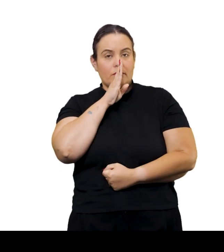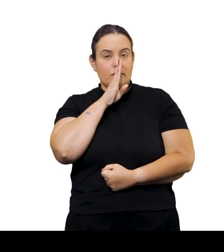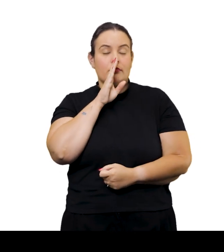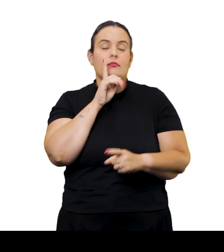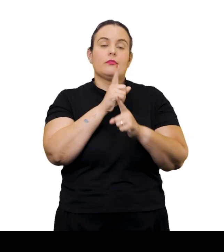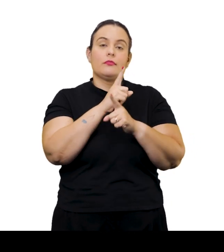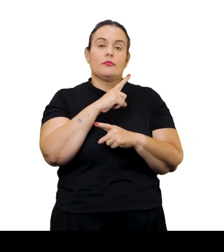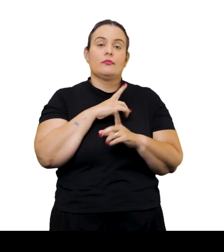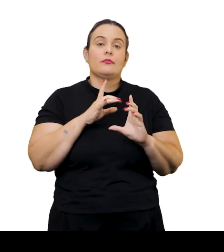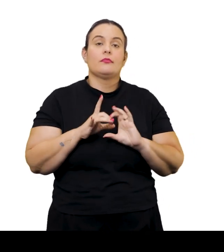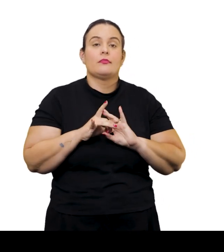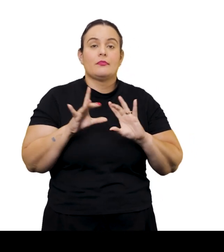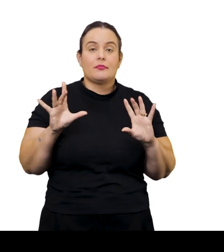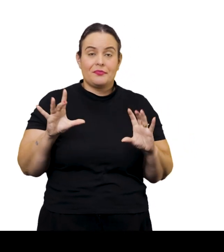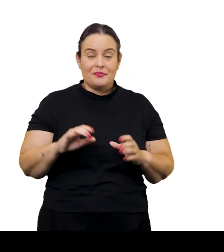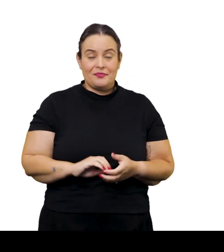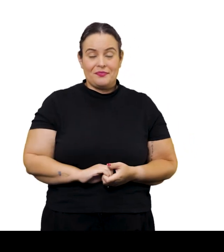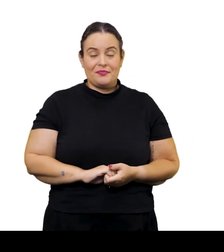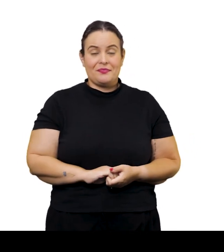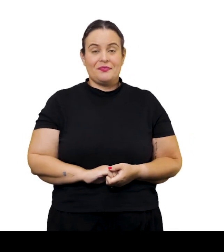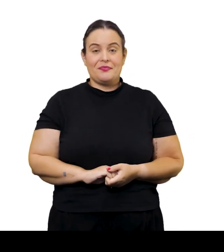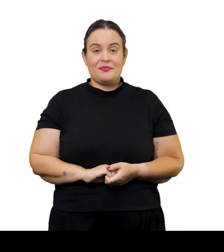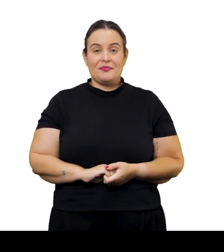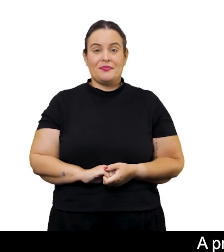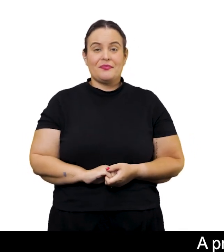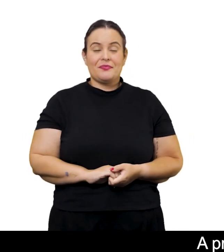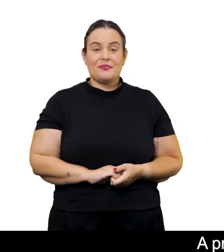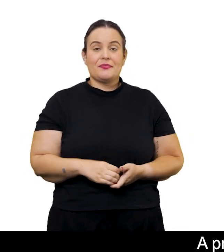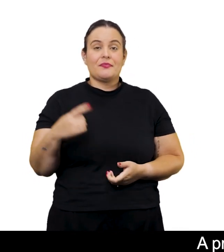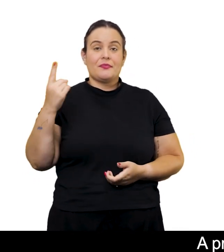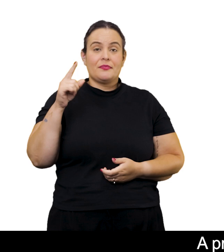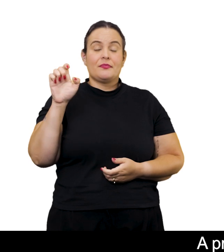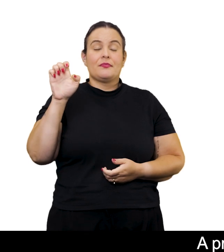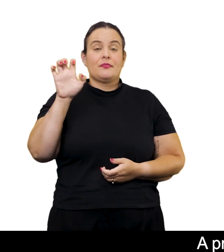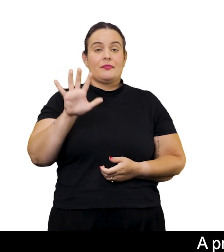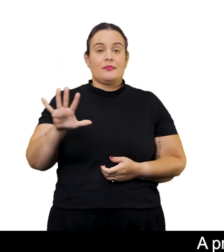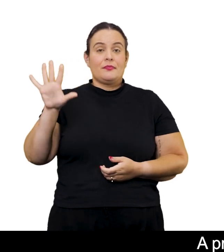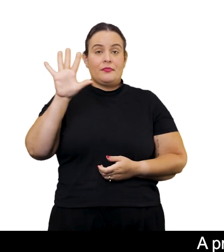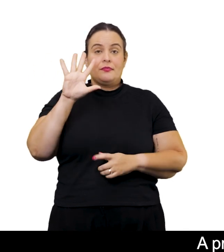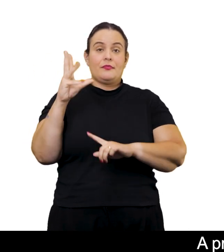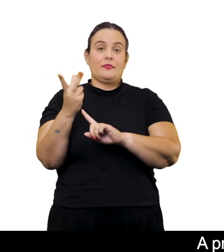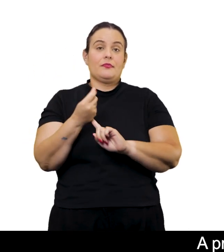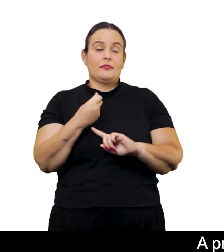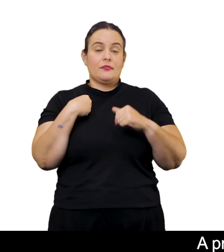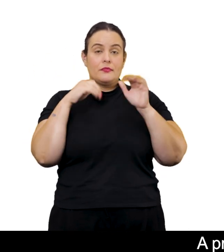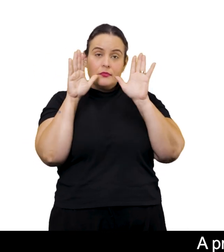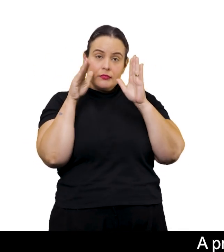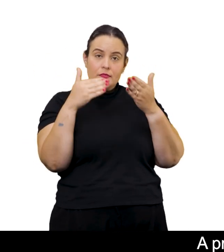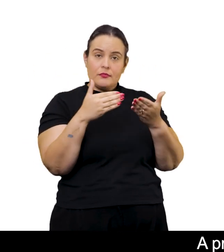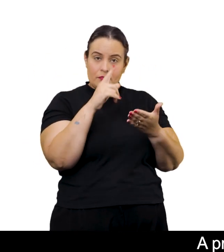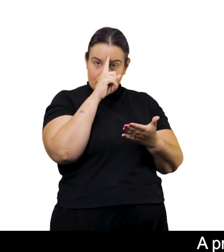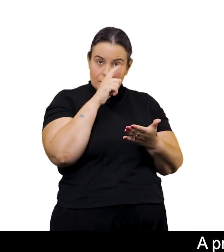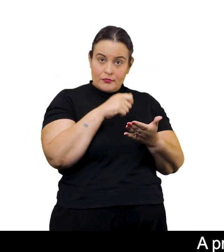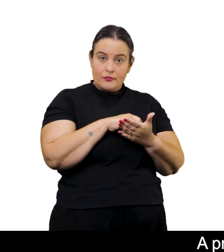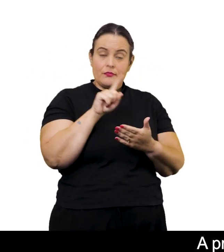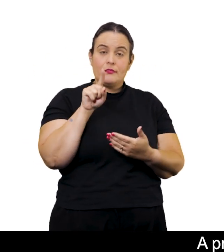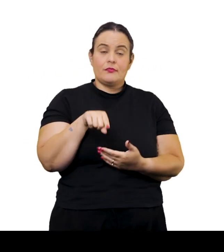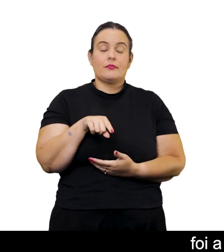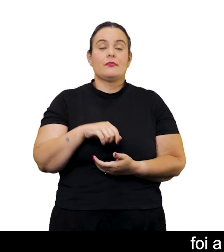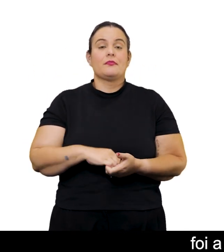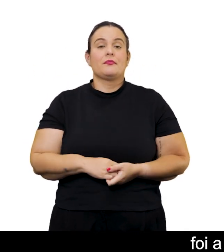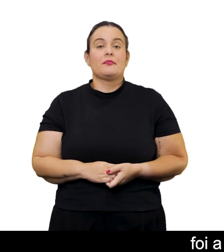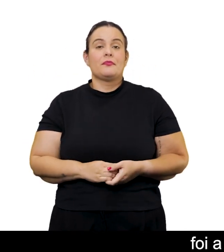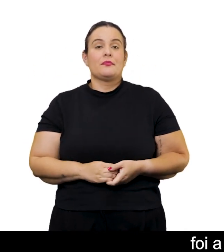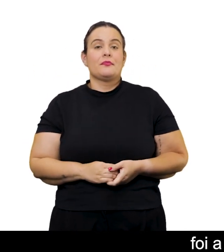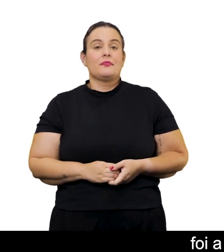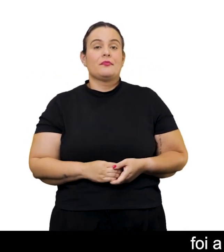opacas, encontrando a liberdade nas sombras. A primeira artista europeia a voltar-se de maneira decisiva à abstração